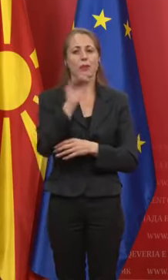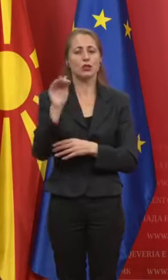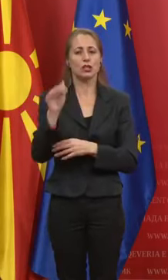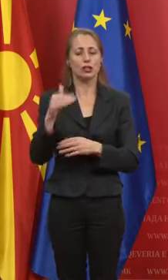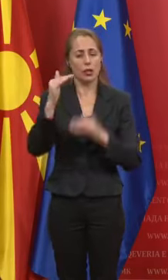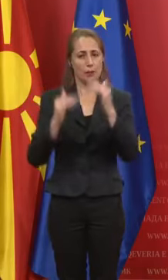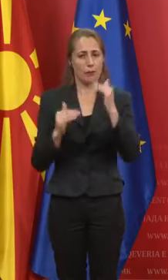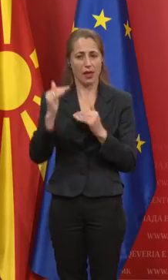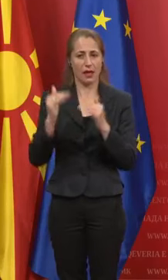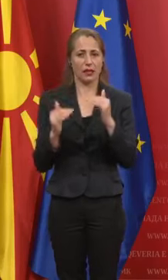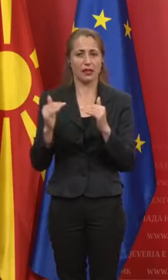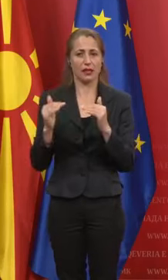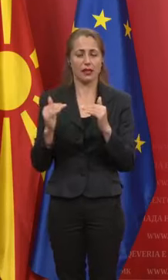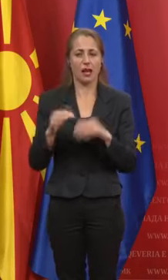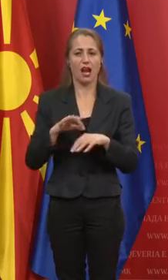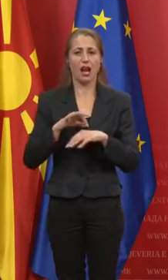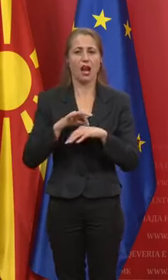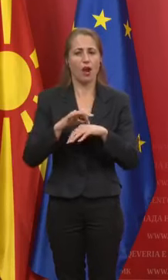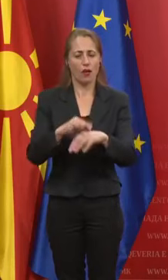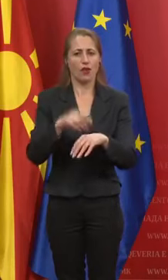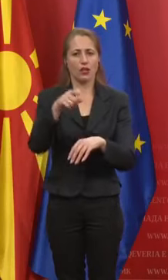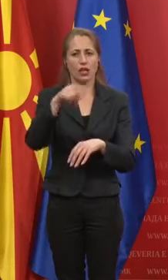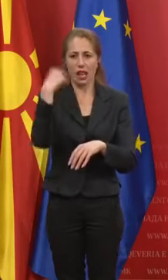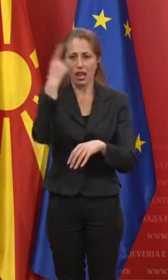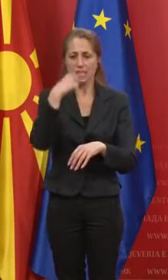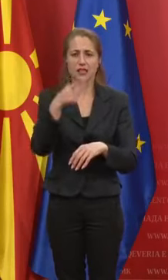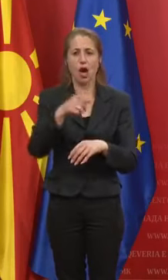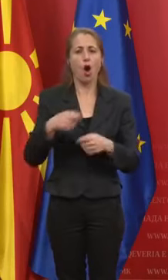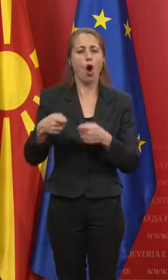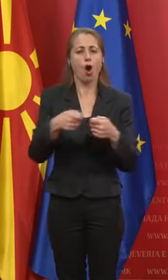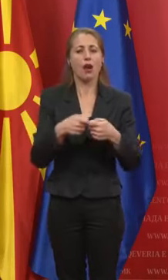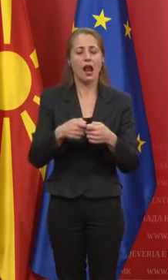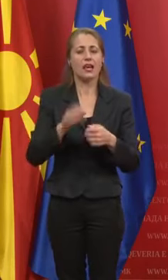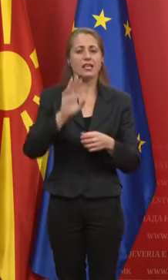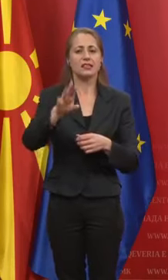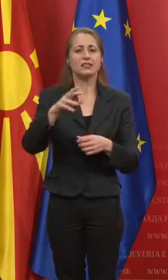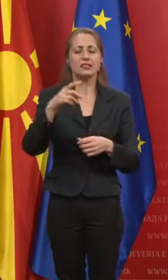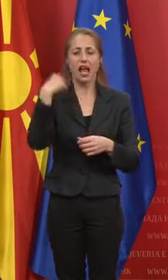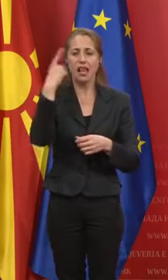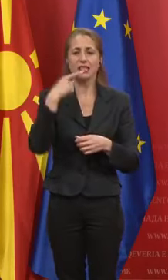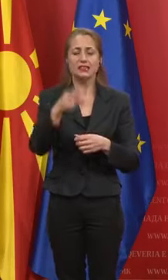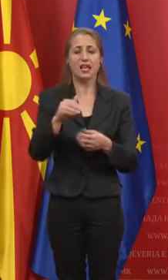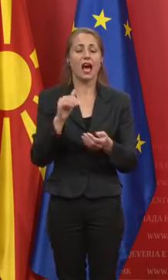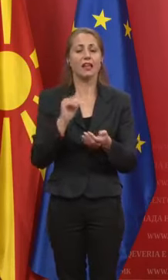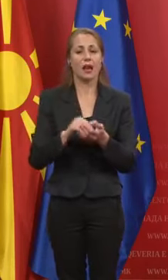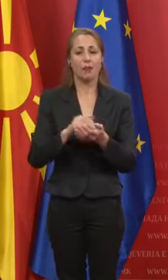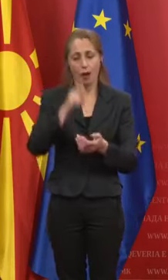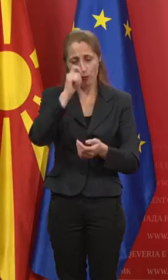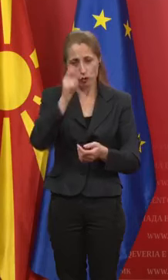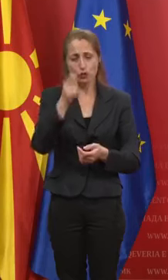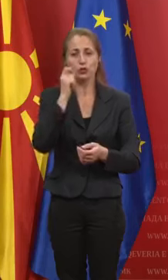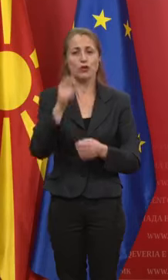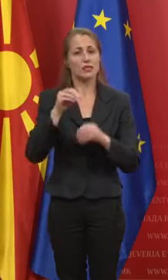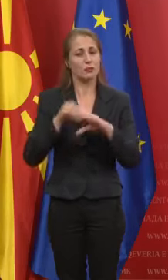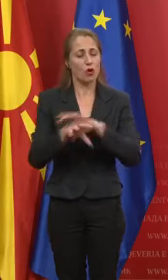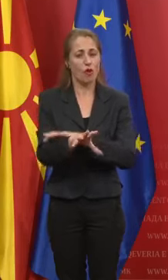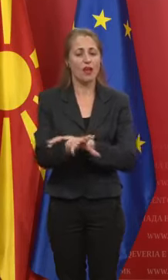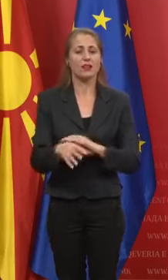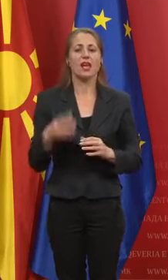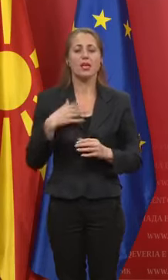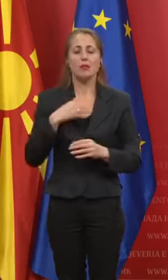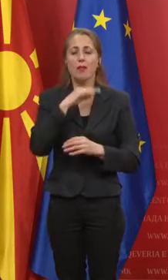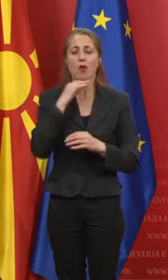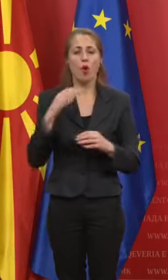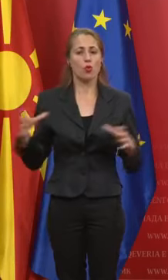што раководните лица на тие институции или организатори се грижат да се спроведат и да се почитуваат. Меѓутоа, има многу